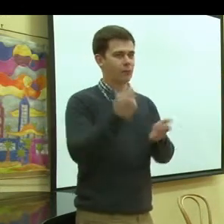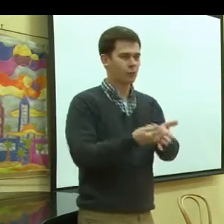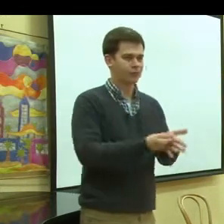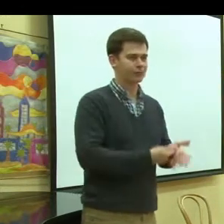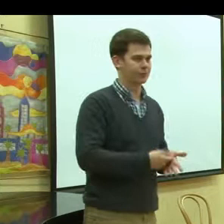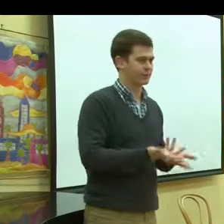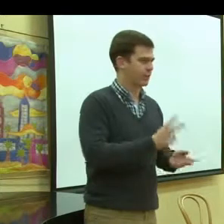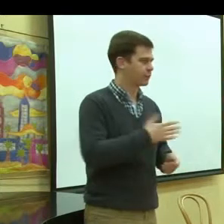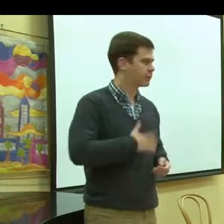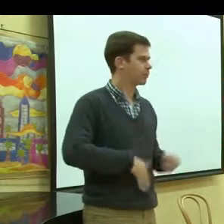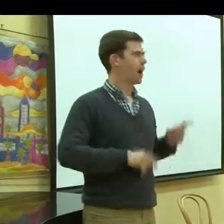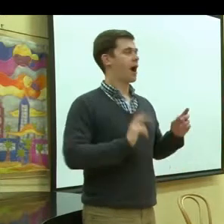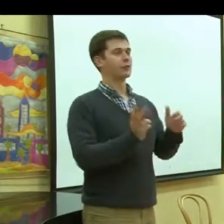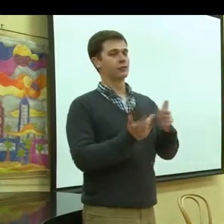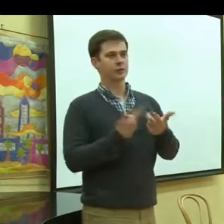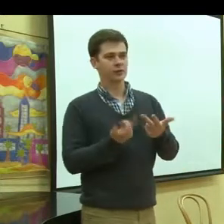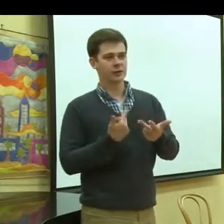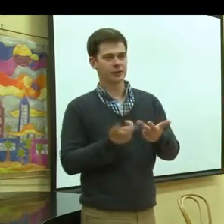A trzecia sprawa to jest taka, że